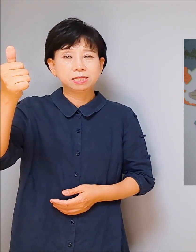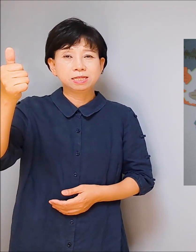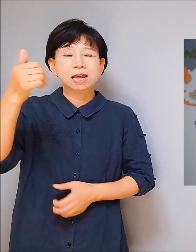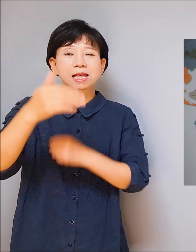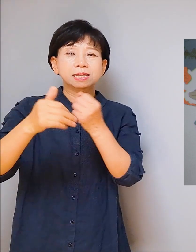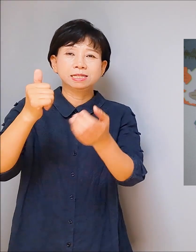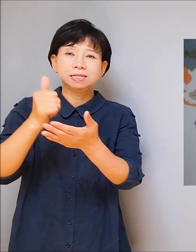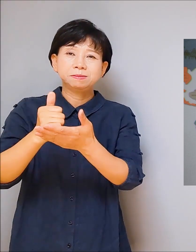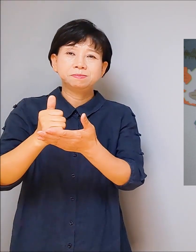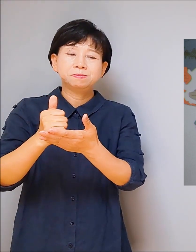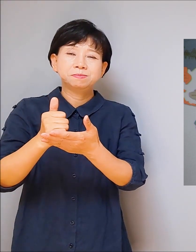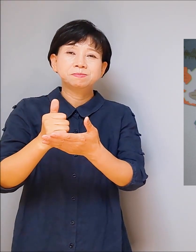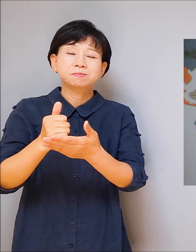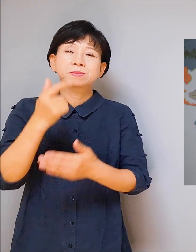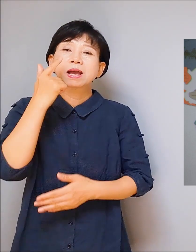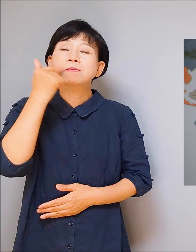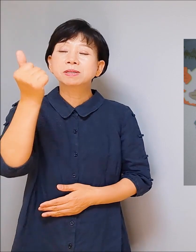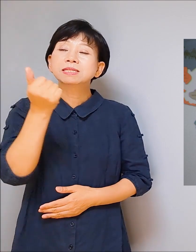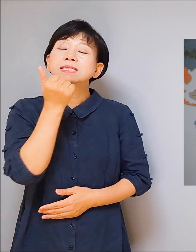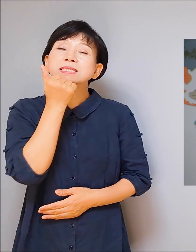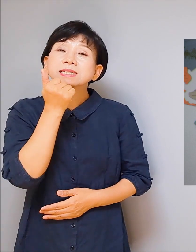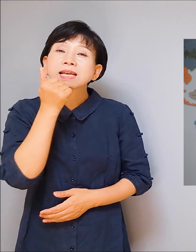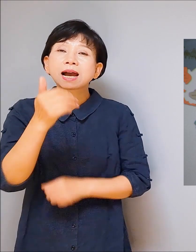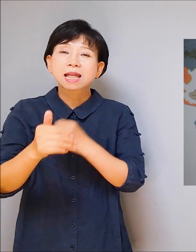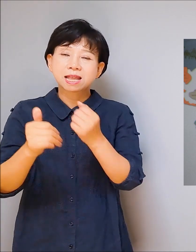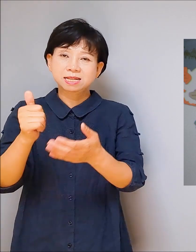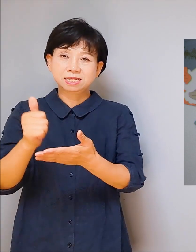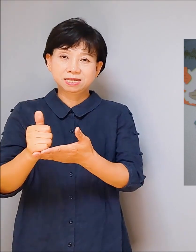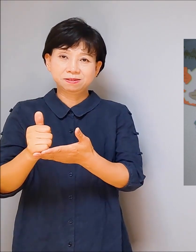마침내 야곱이 고백을 해요.